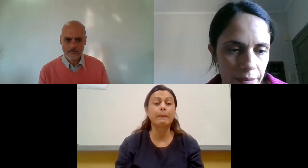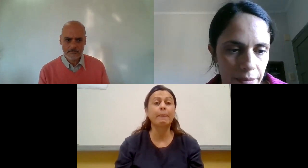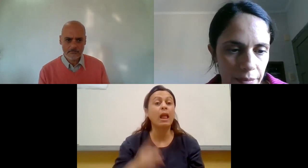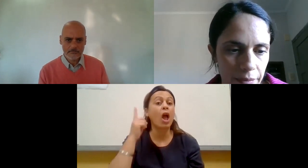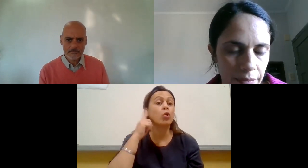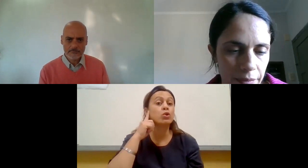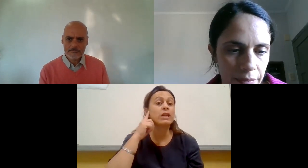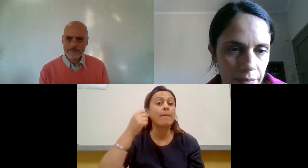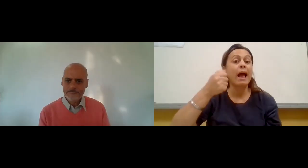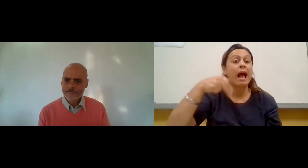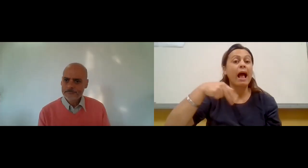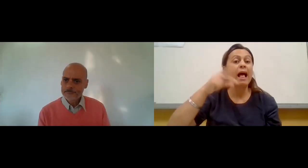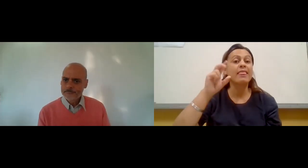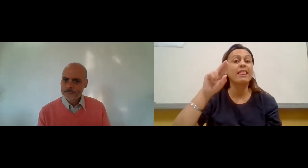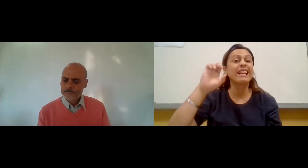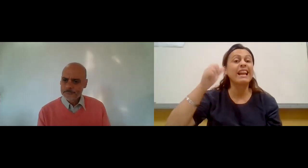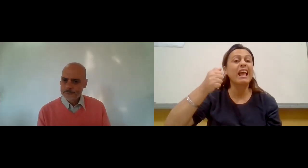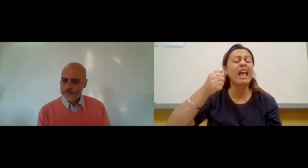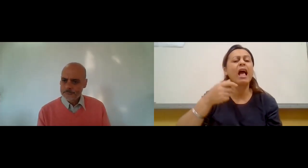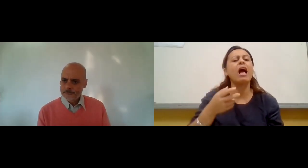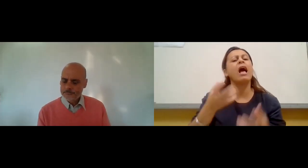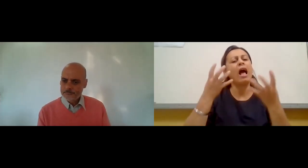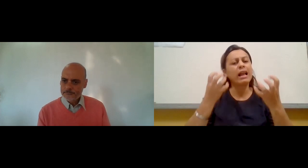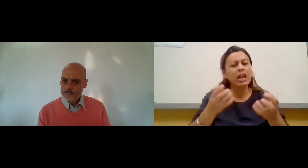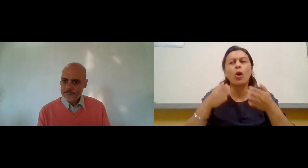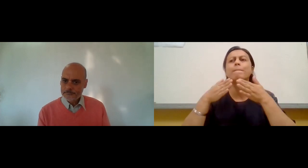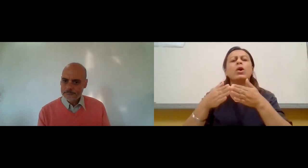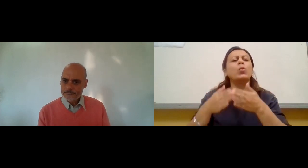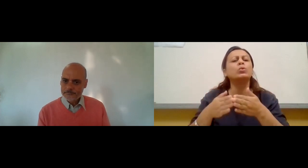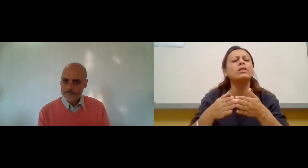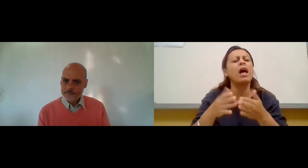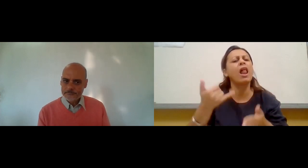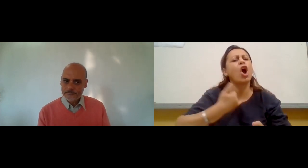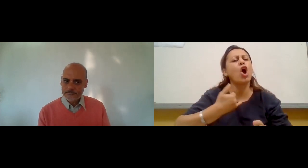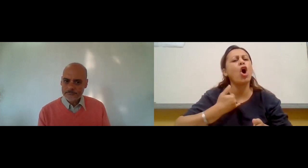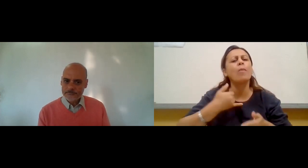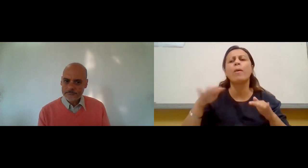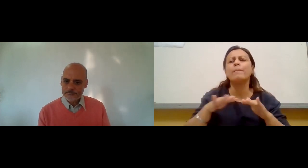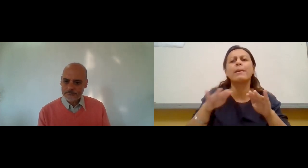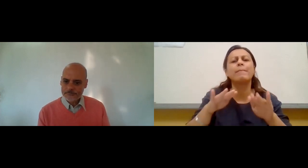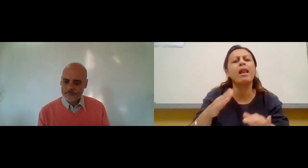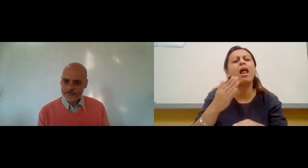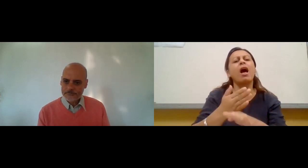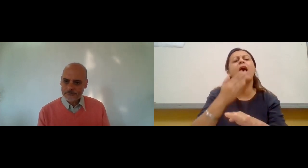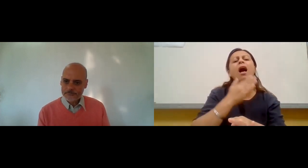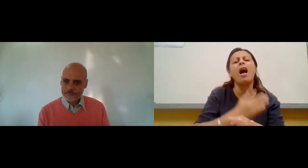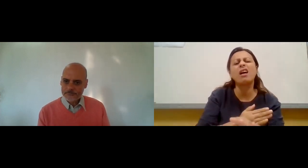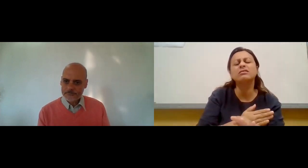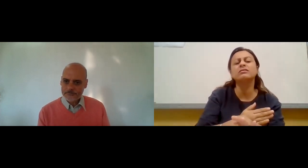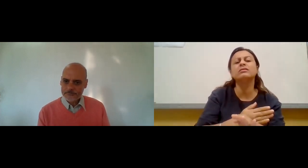quería consultar cómo va a ser la preparación, si la haremos por Zoom o si la haces tú,